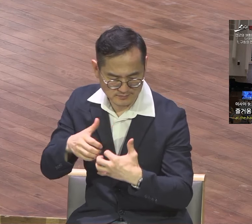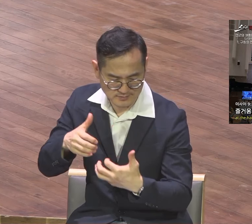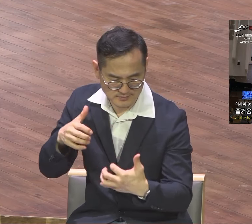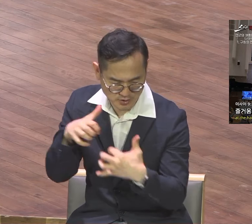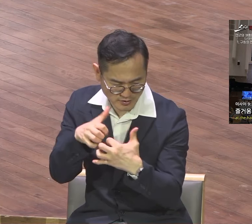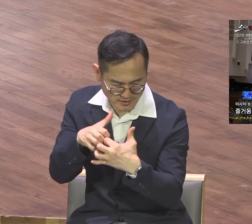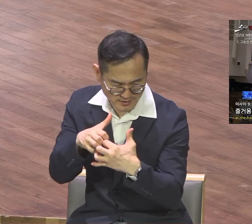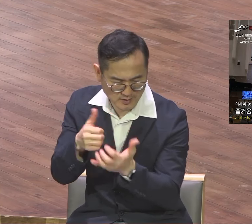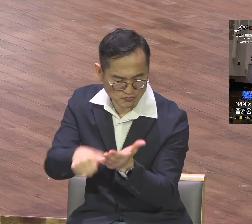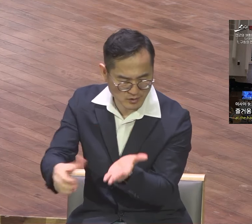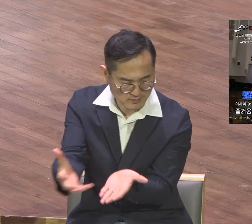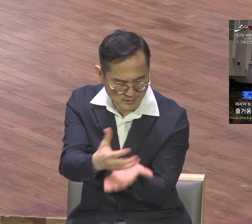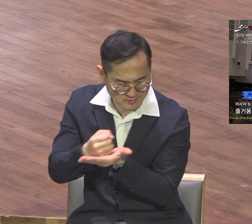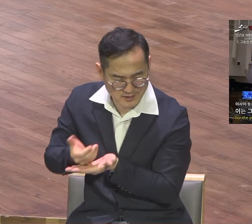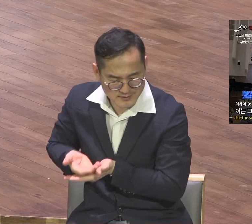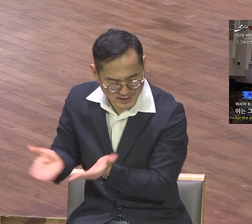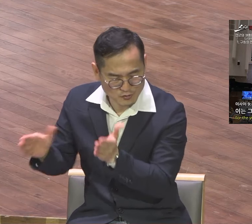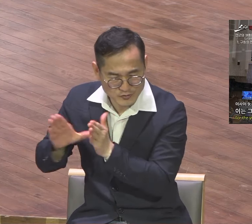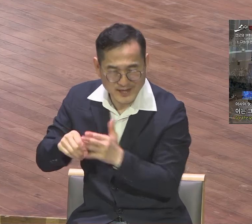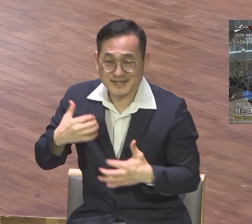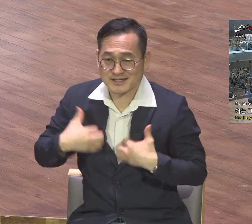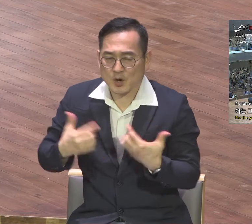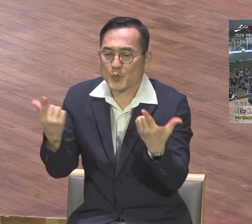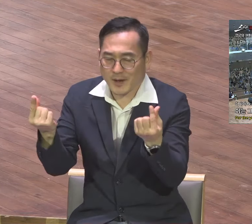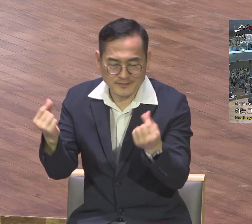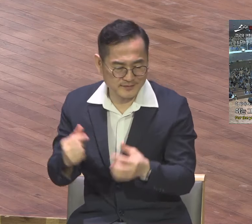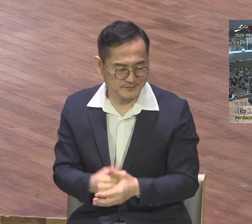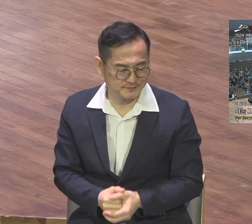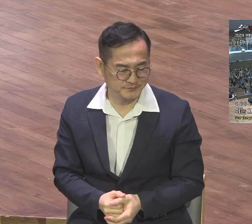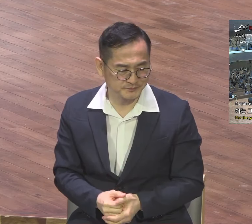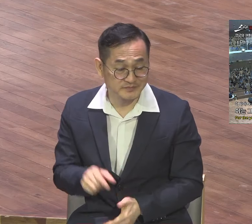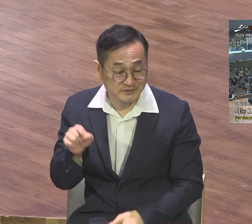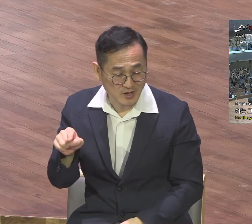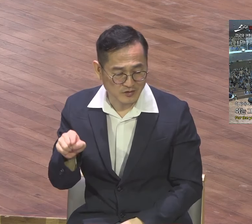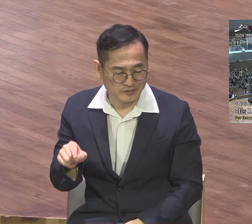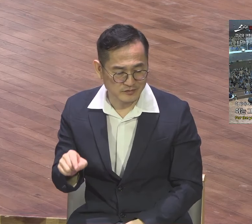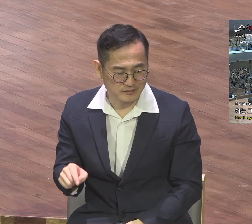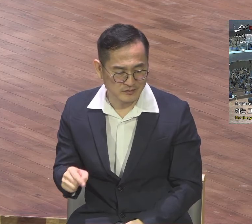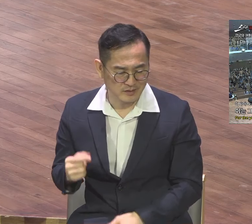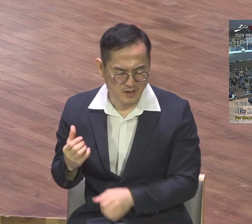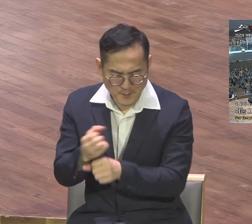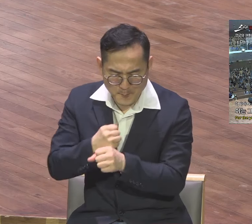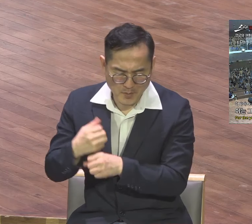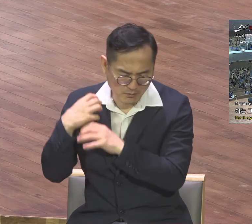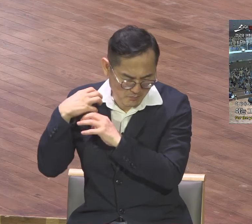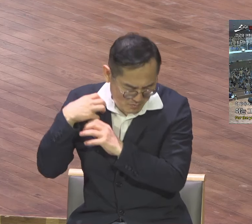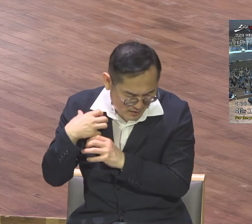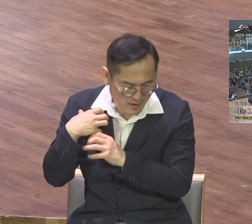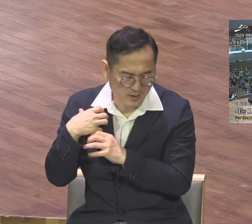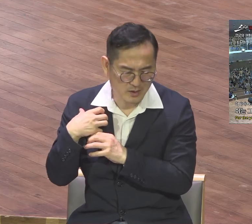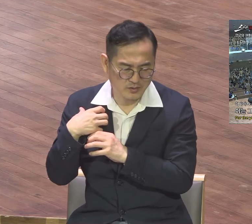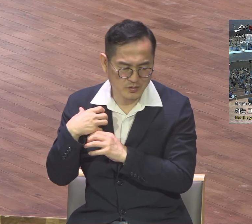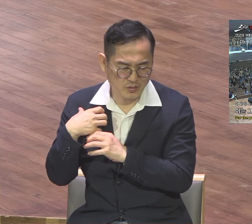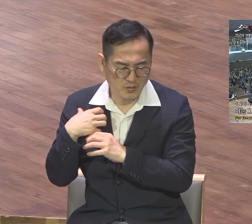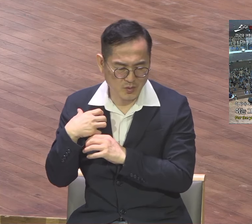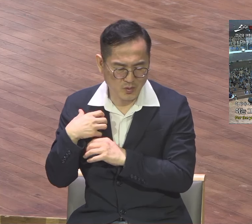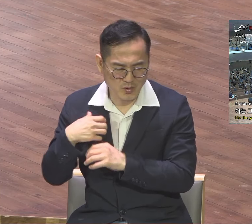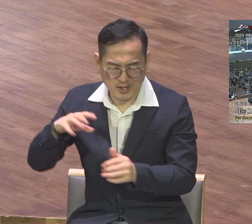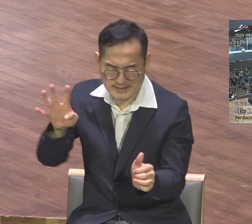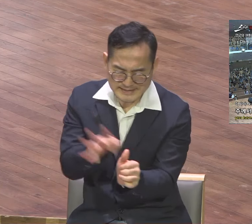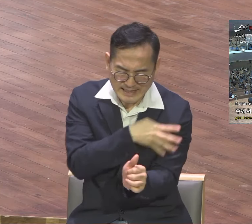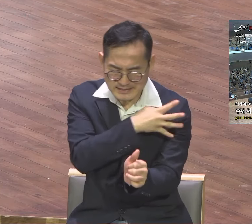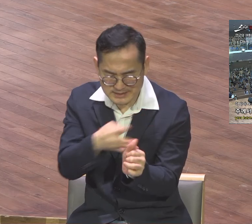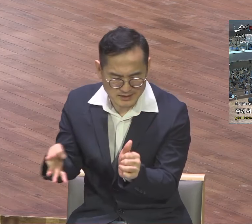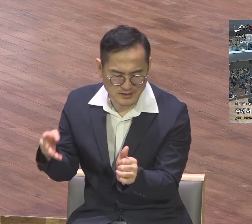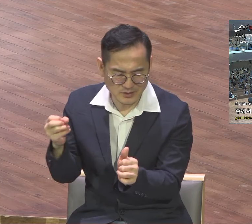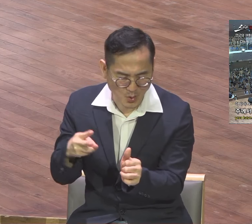즐거움같이 그들이 주 앞에서 즐거워하오니 이는 그들이 무겁게 맨 멍에와 그들의 어깨의 채찍과 그